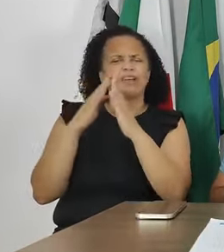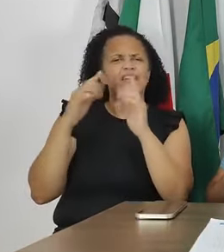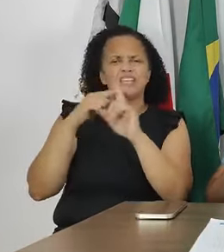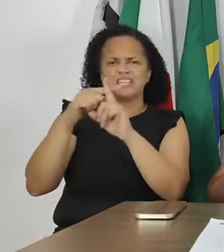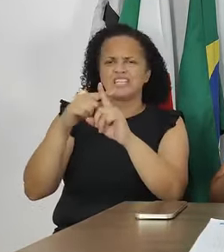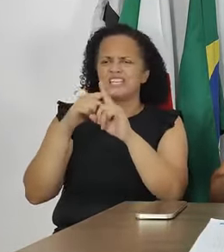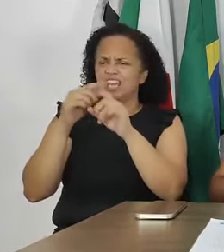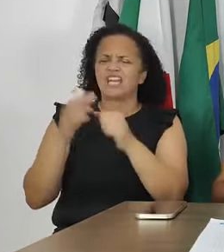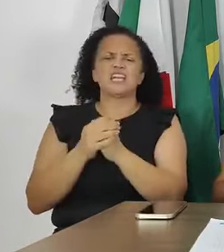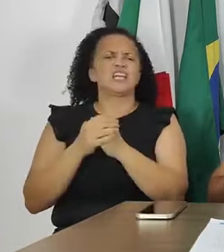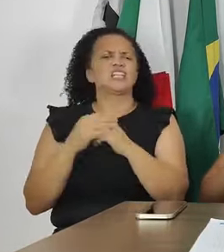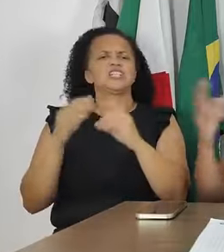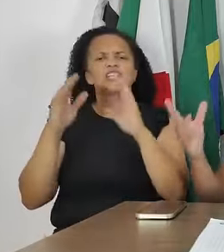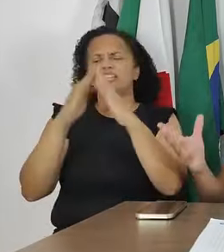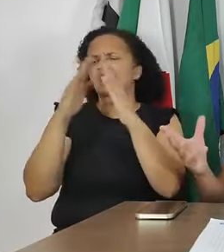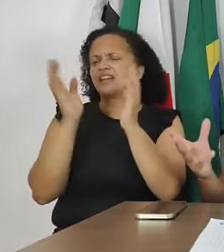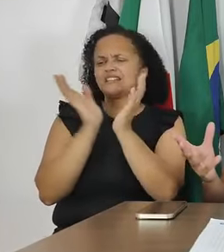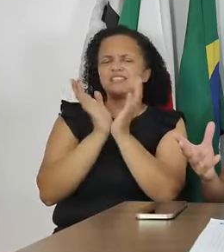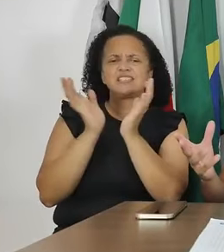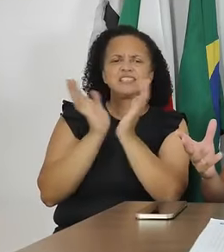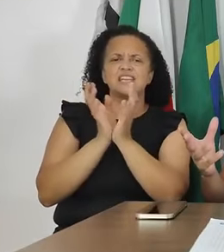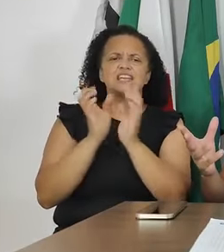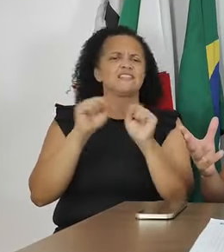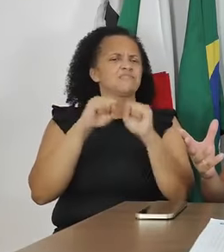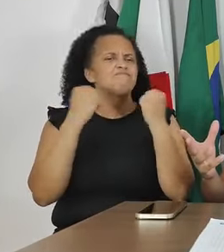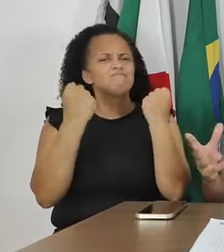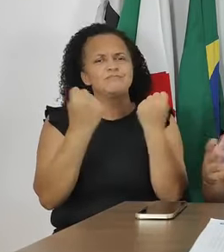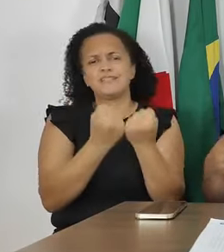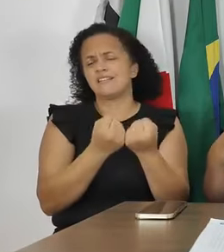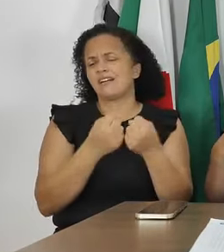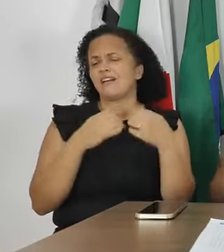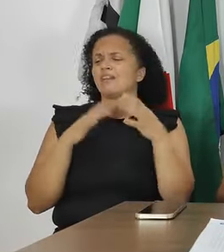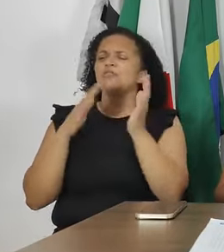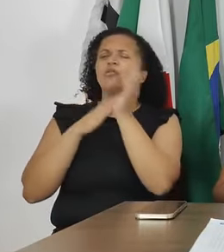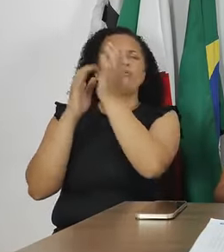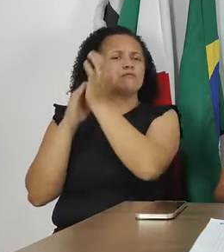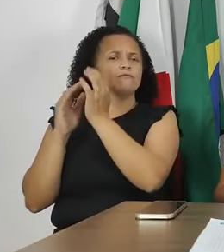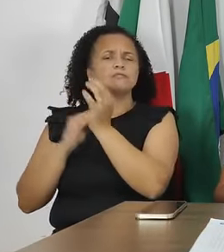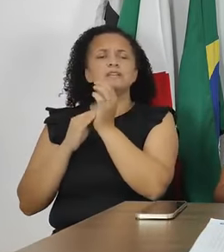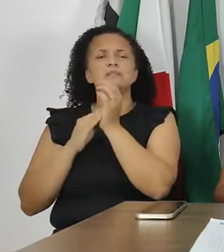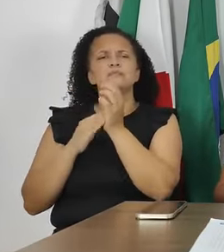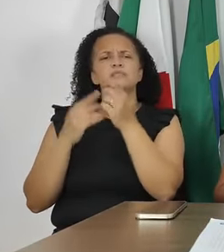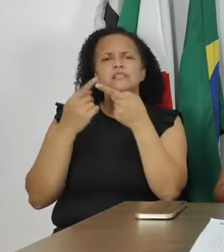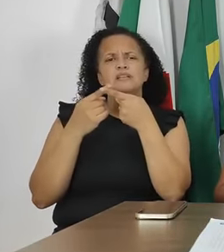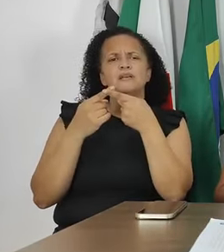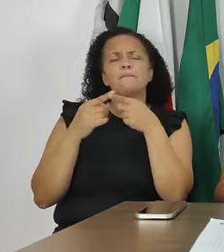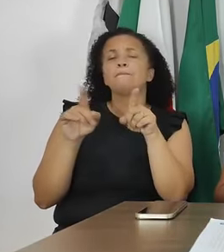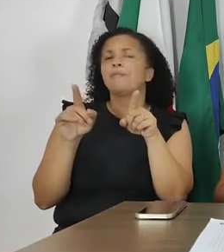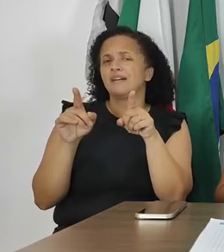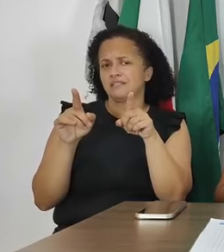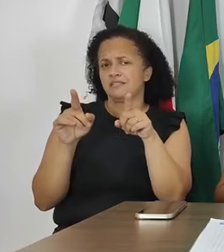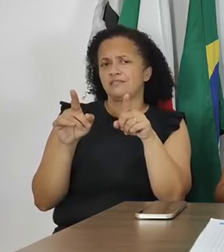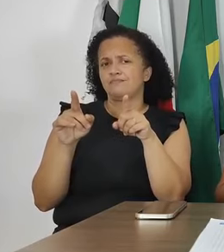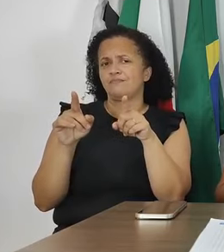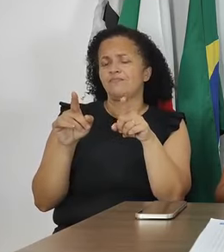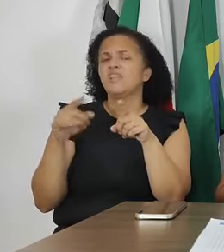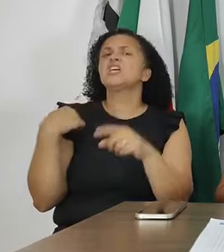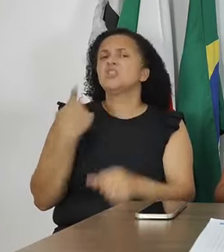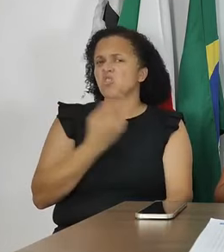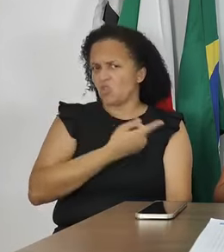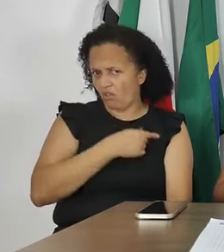seminários, a louvores? Há quantos anos? Mas será que nós conseguimos